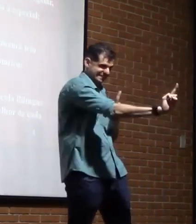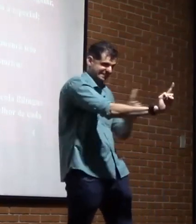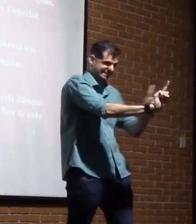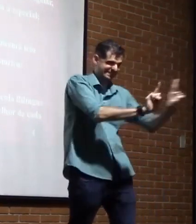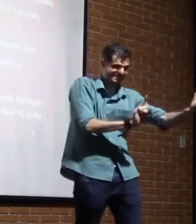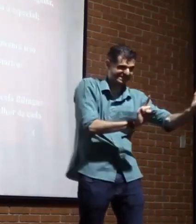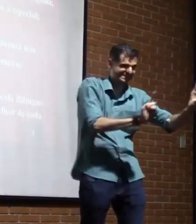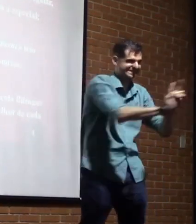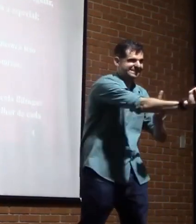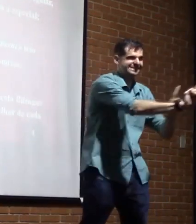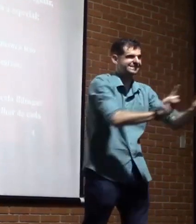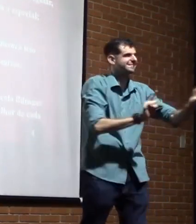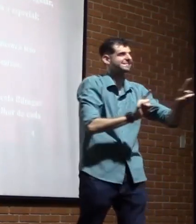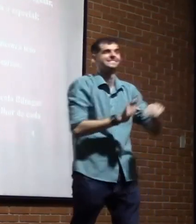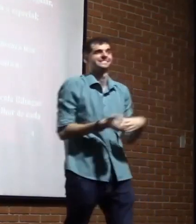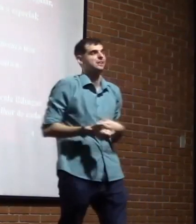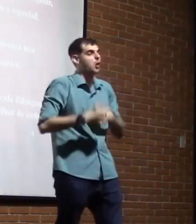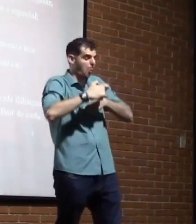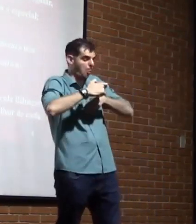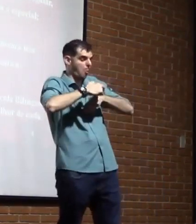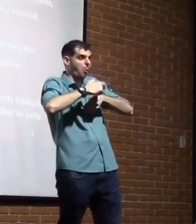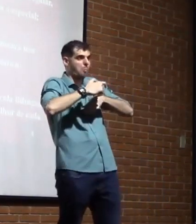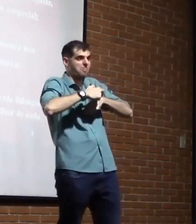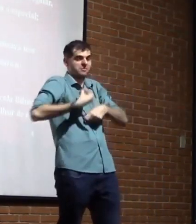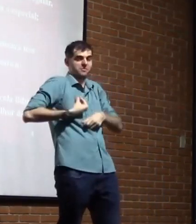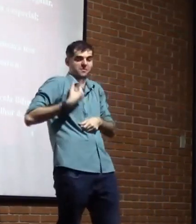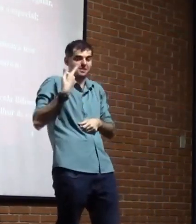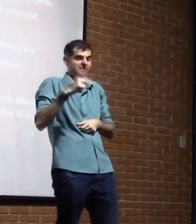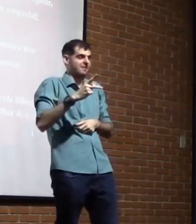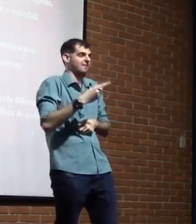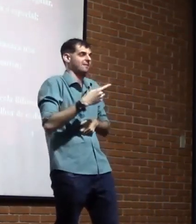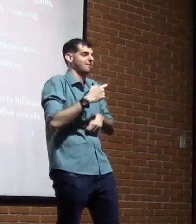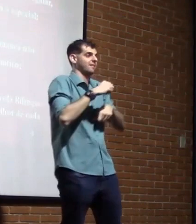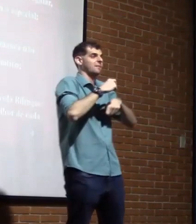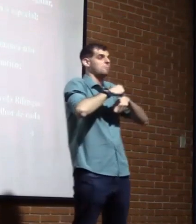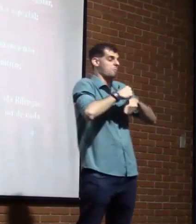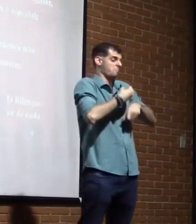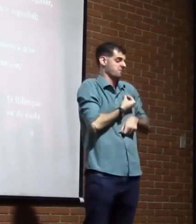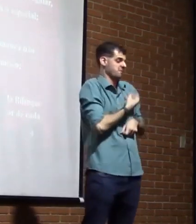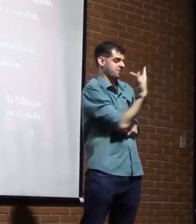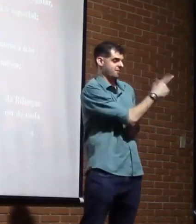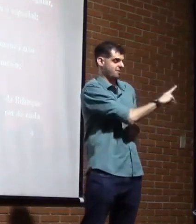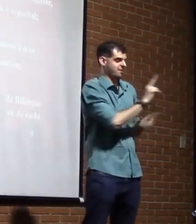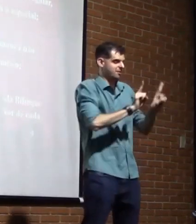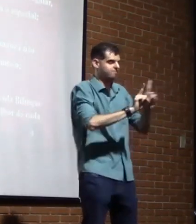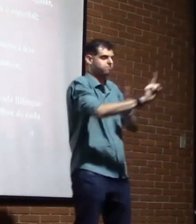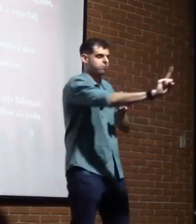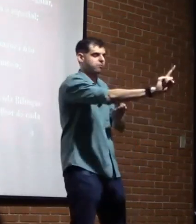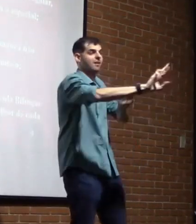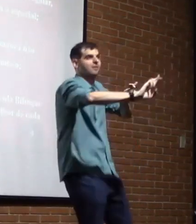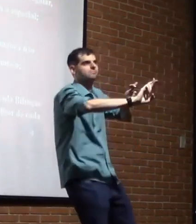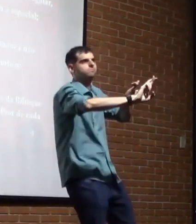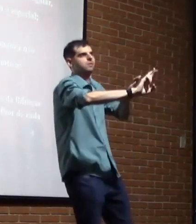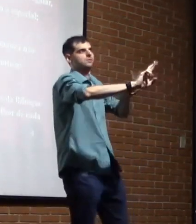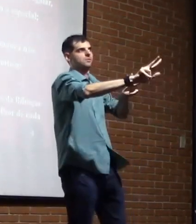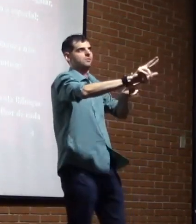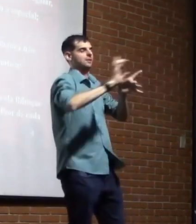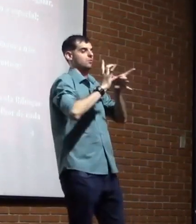mesmas oportunidades, elas têm todas o mesmo tipo de ritmo, todas as mesmas oportunidades na vida, não é bem